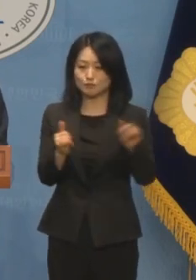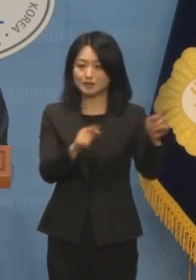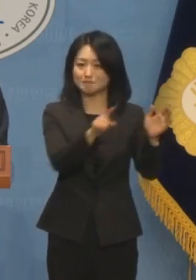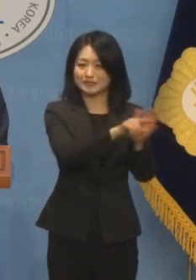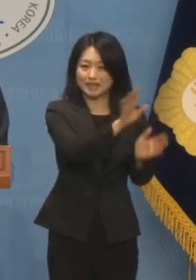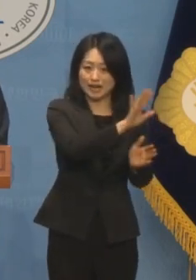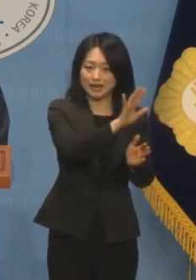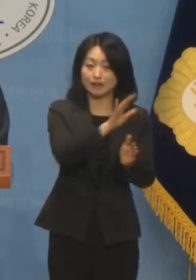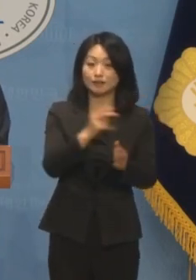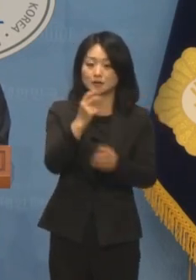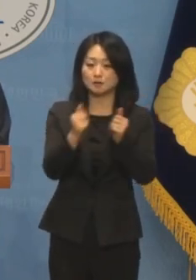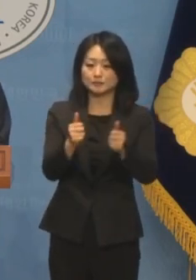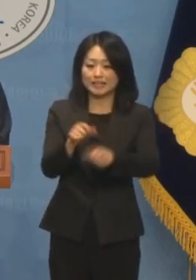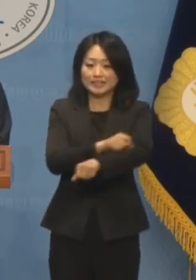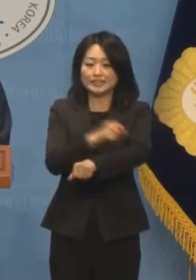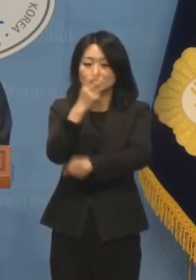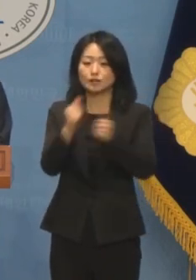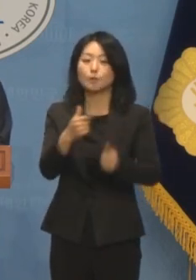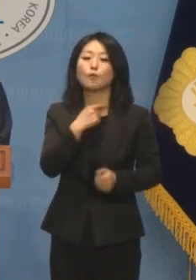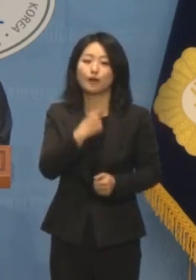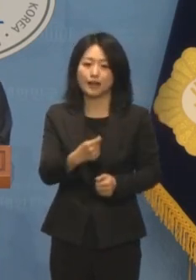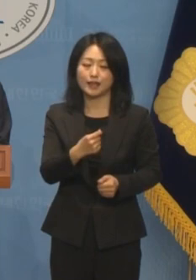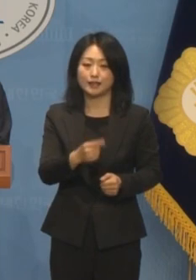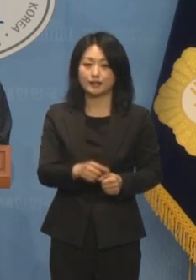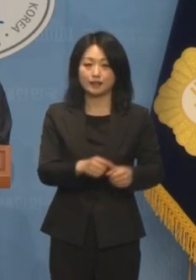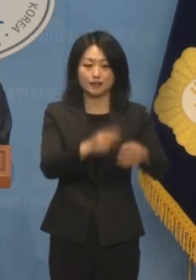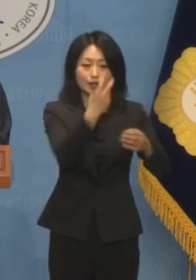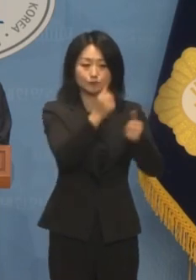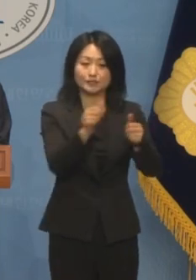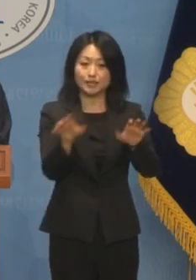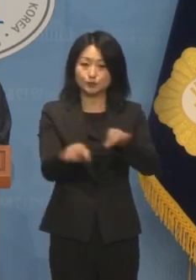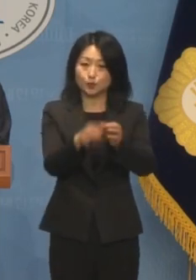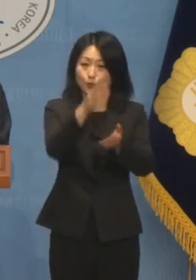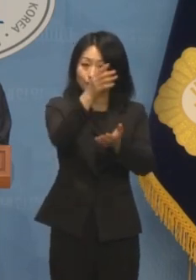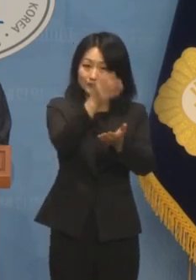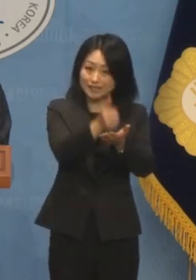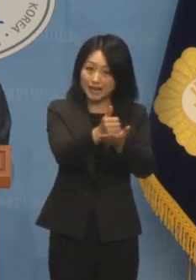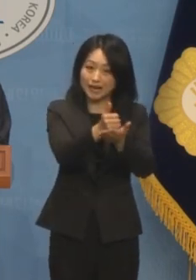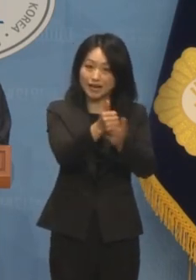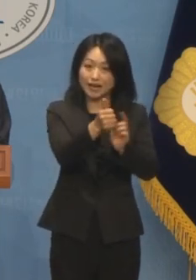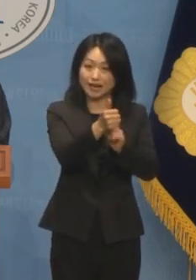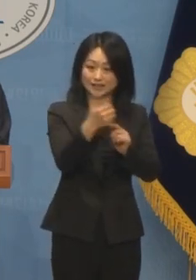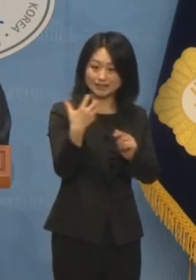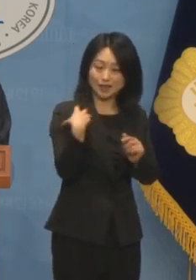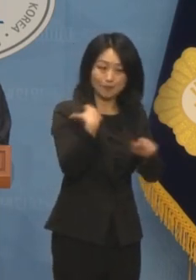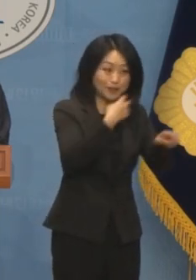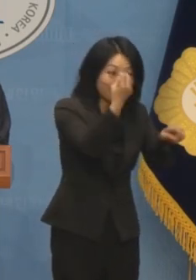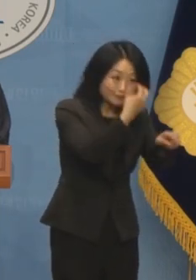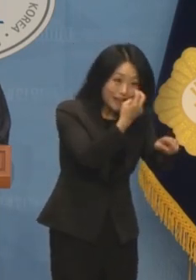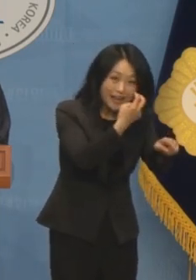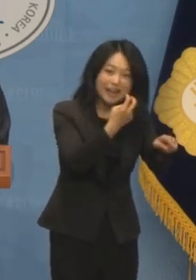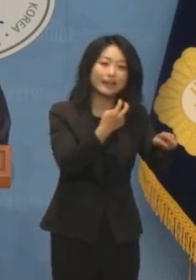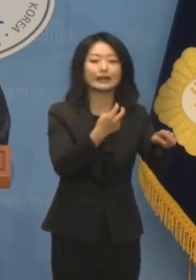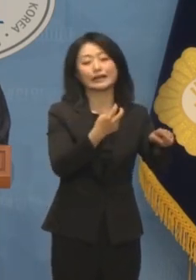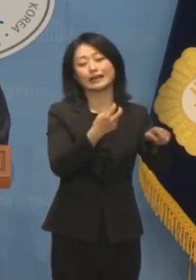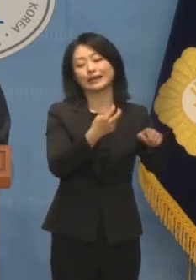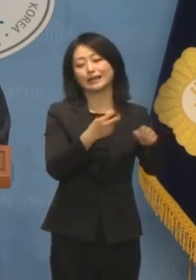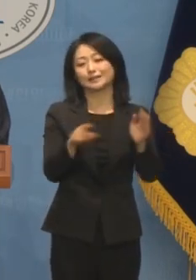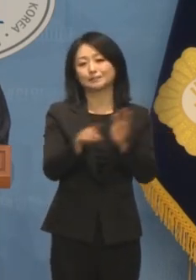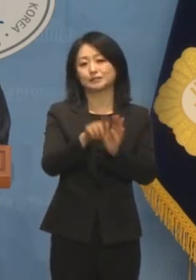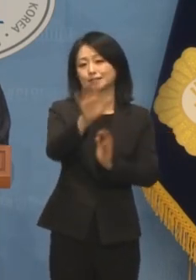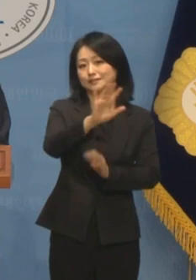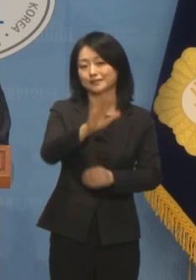이원석 총장의 엄정 수사가 실제 의미 있는 수사 결과를 낳으리라 믿는 국민 역시 아무도